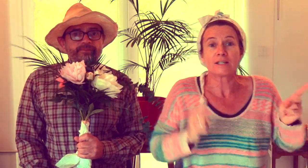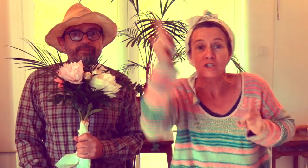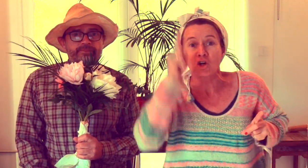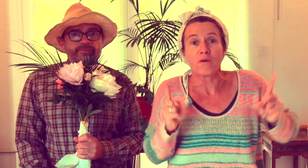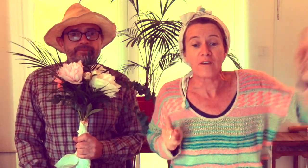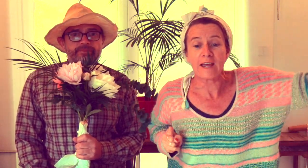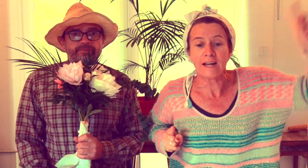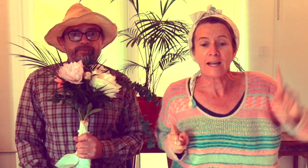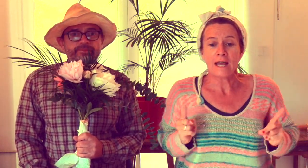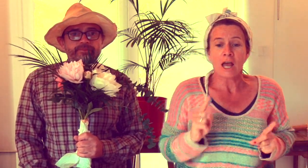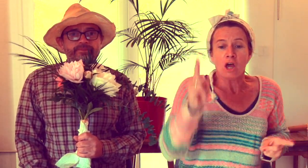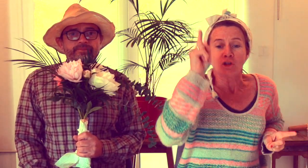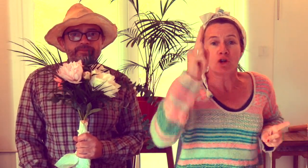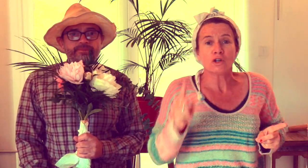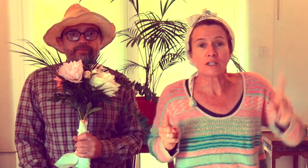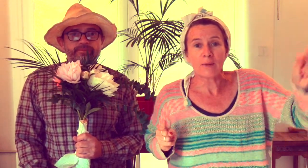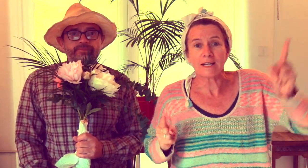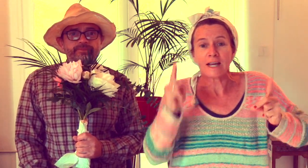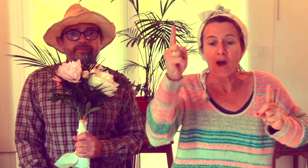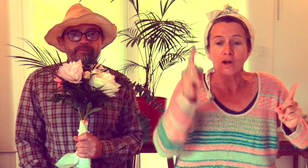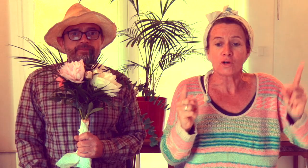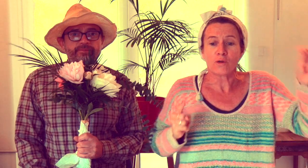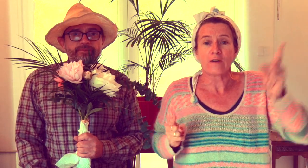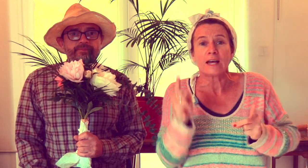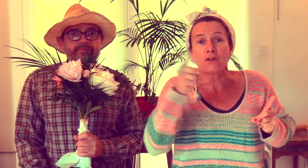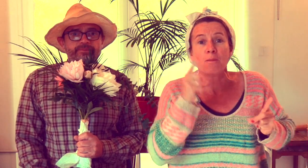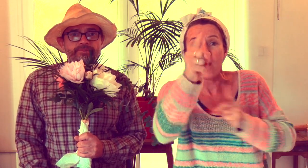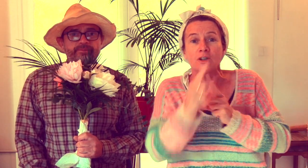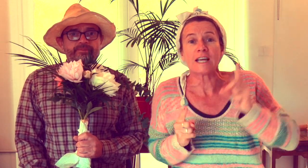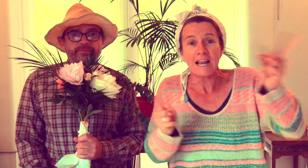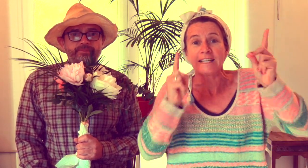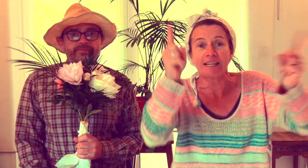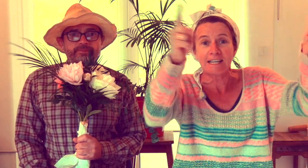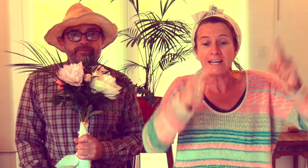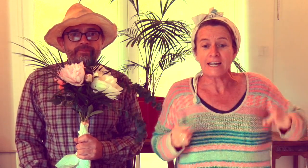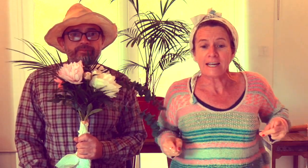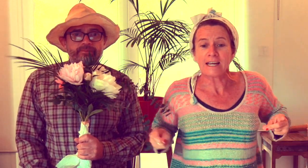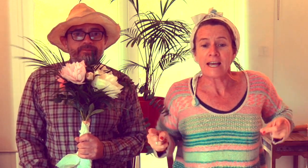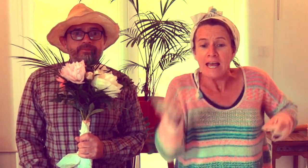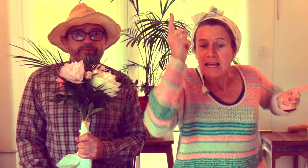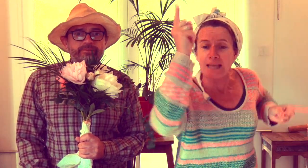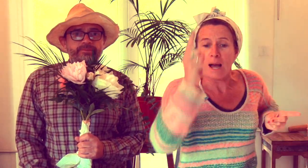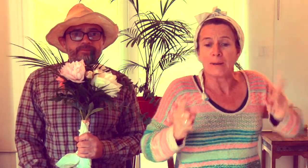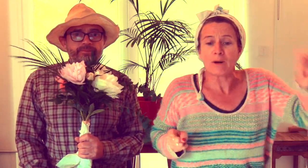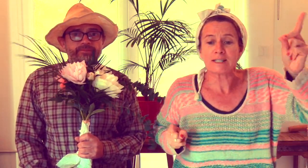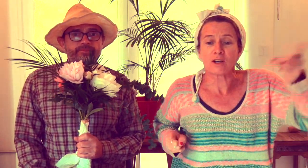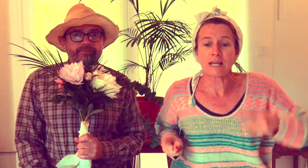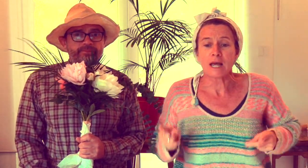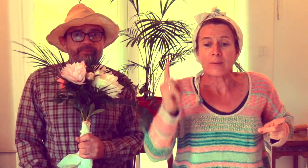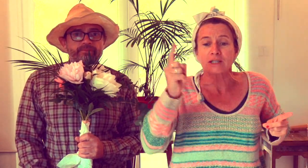Se confine, tu sais bien que c'est le gouvernement qui l'interdit. T'as pas le droit de sortir parce